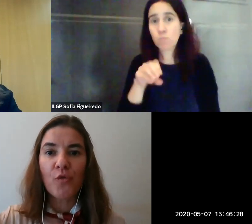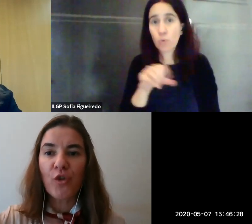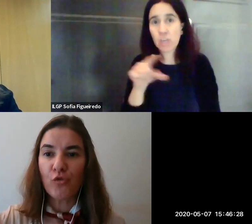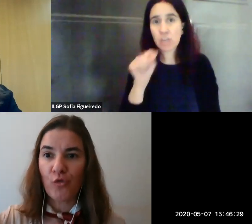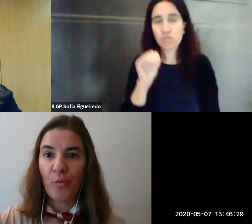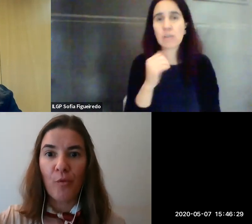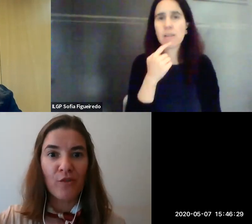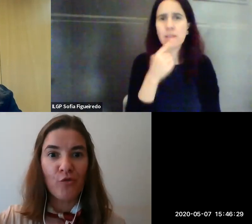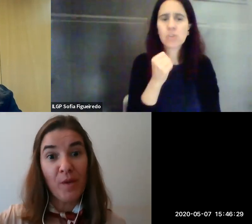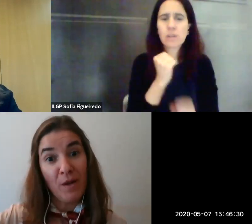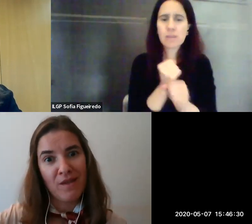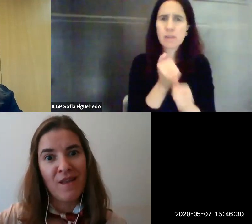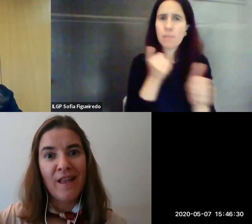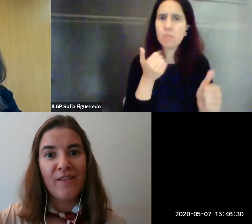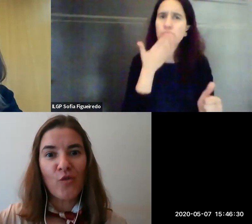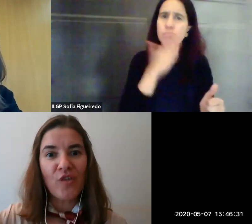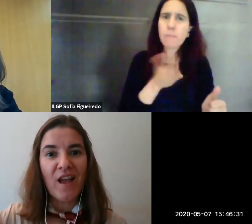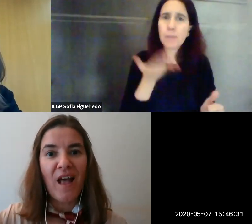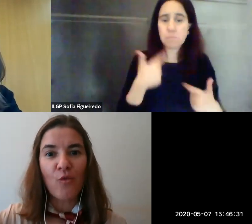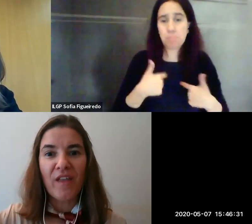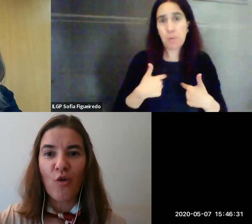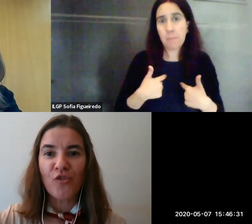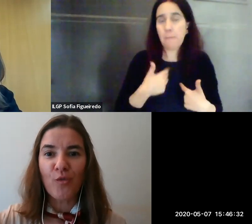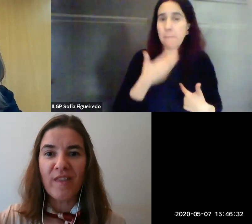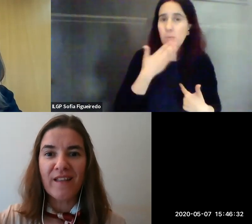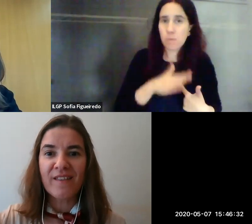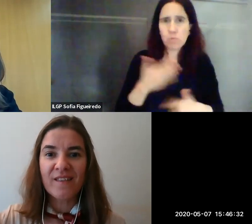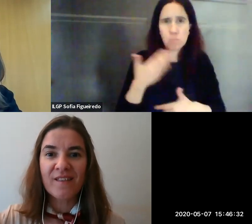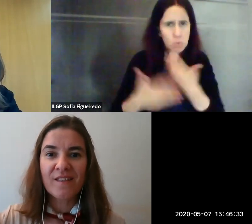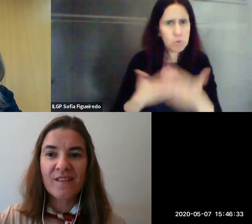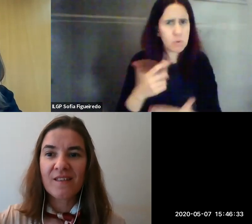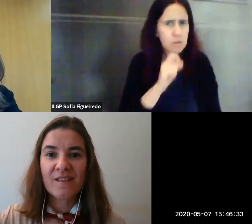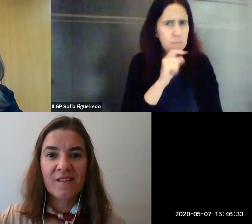mais proveitoso, pelo menos para mim. Não seria algo a dar continuidade?